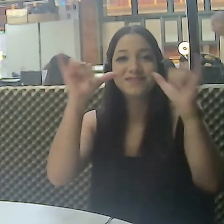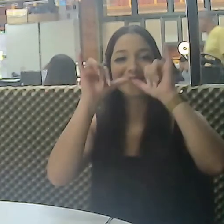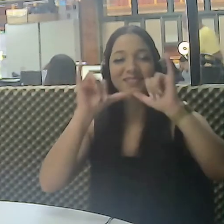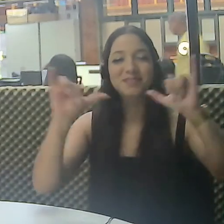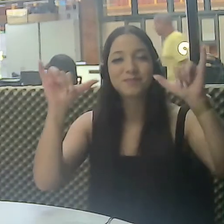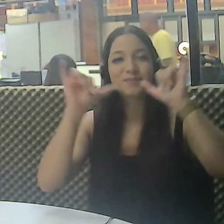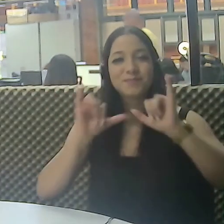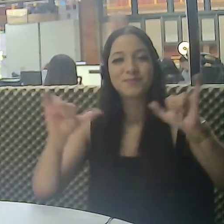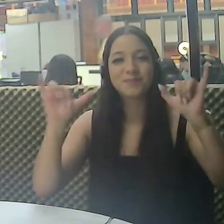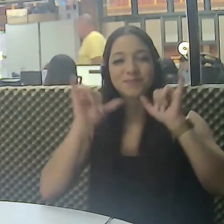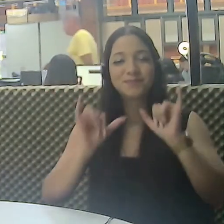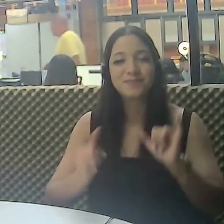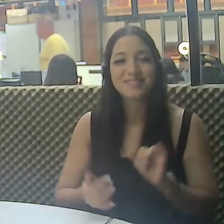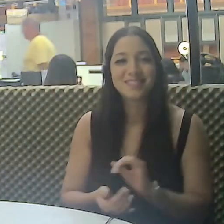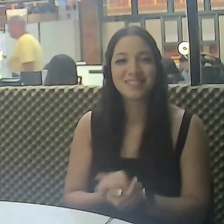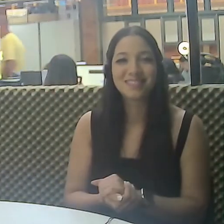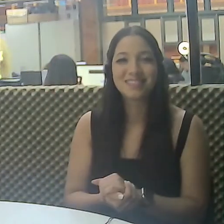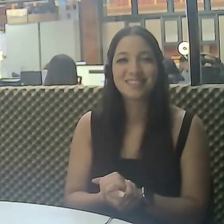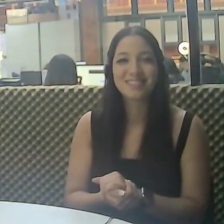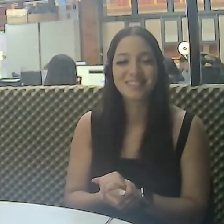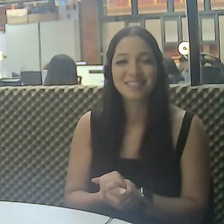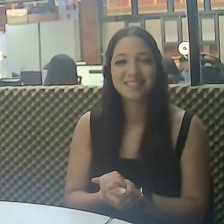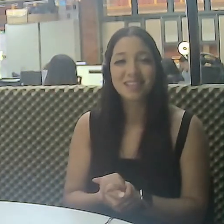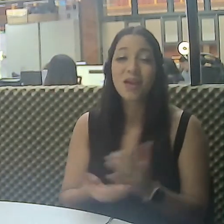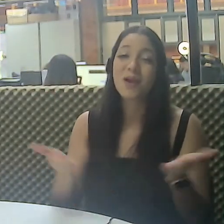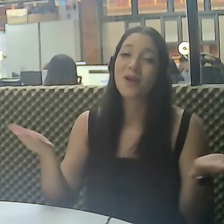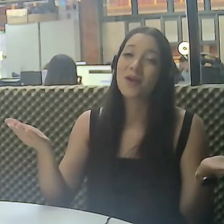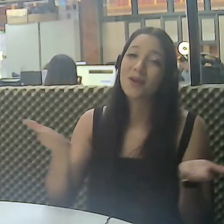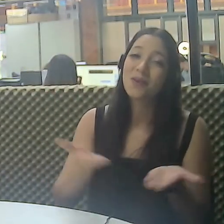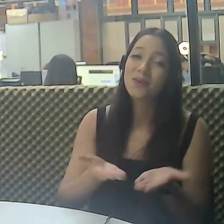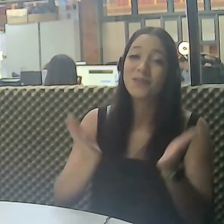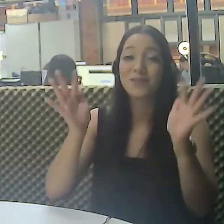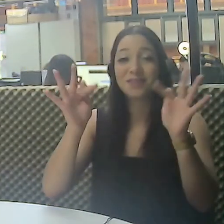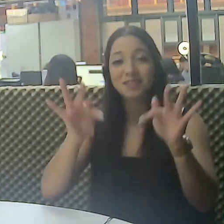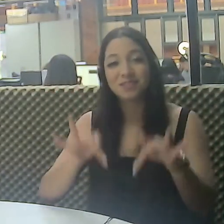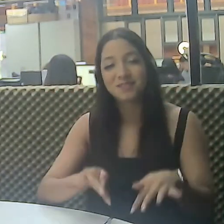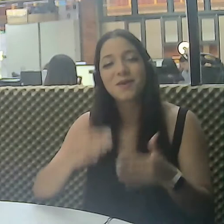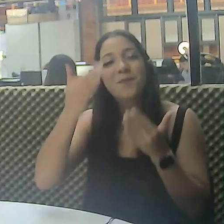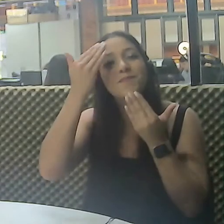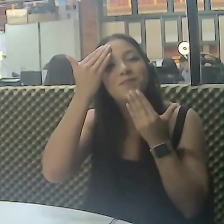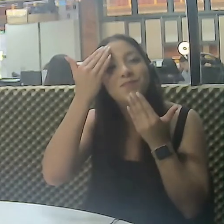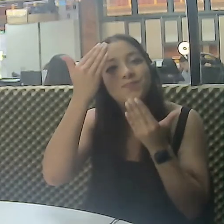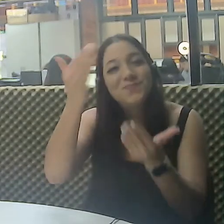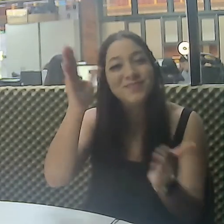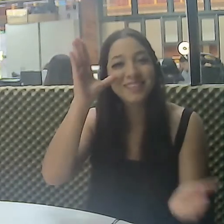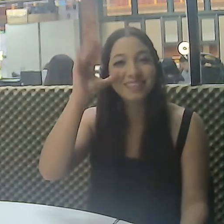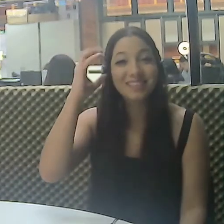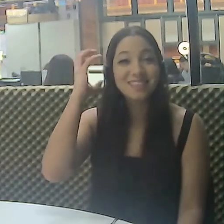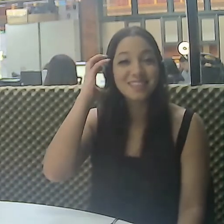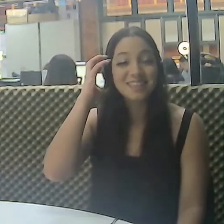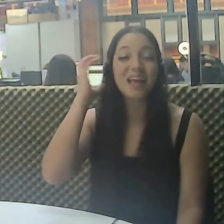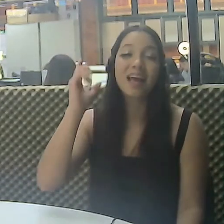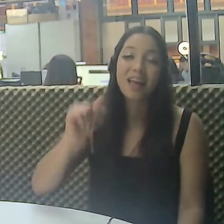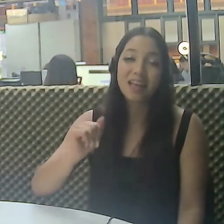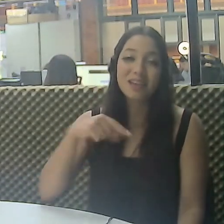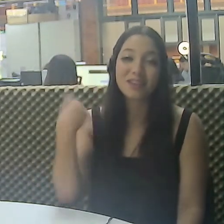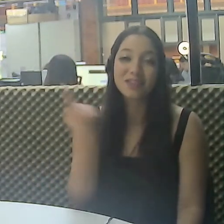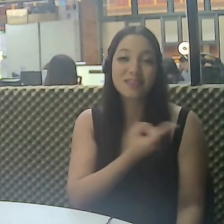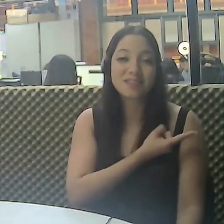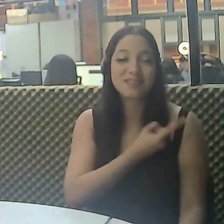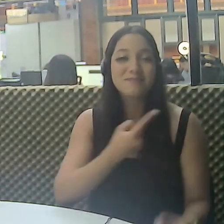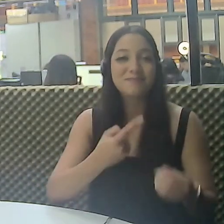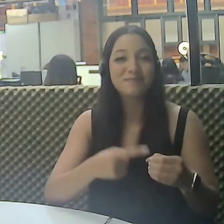Giro de notícias. E a edição de hoje fica por aqui. Muito obrigada pela sua audiência. Essa é a Rádio